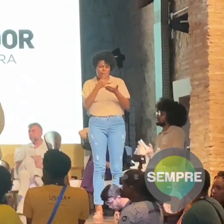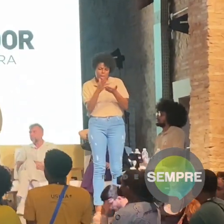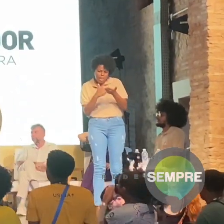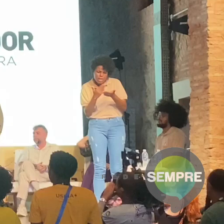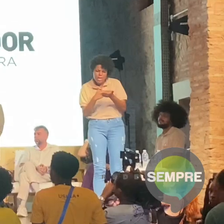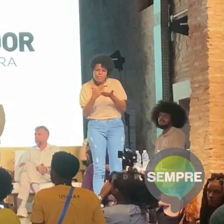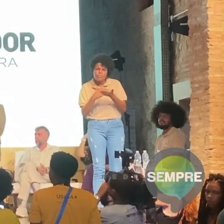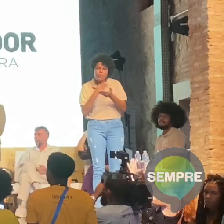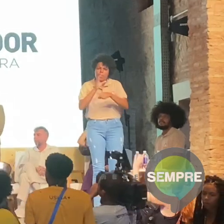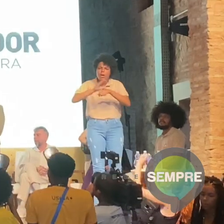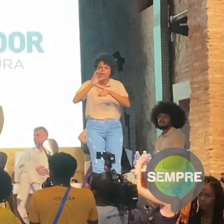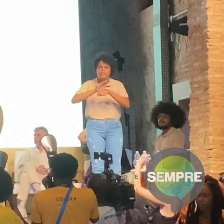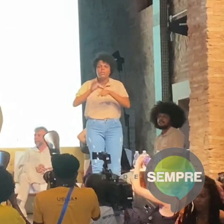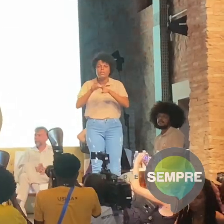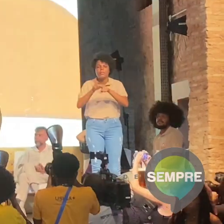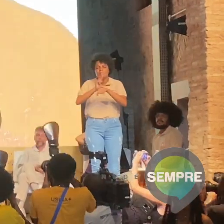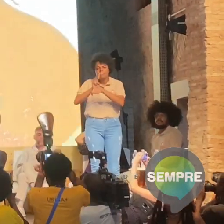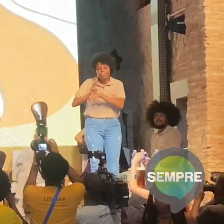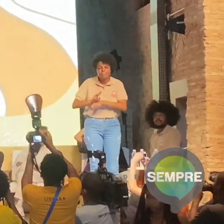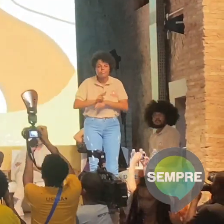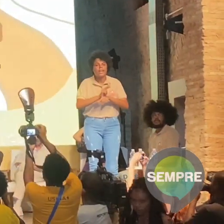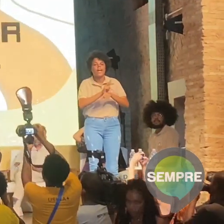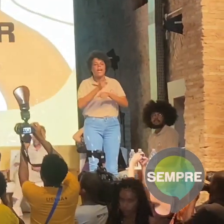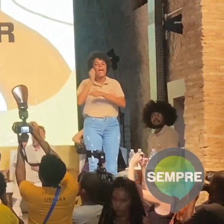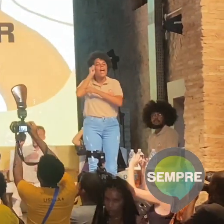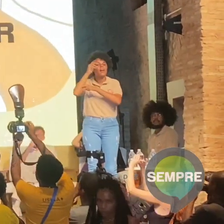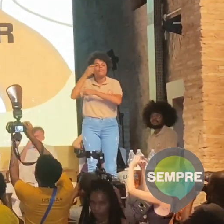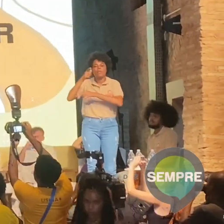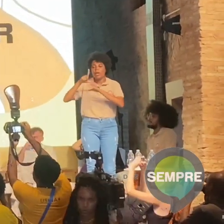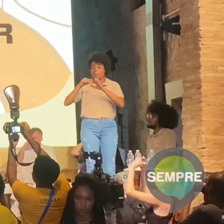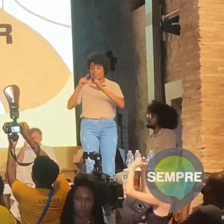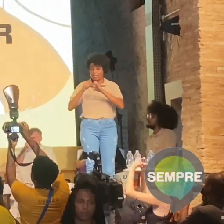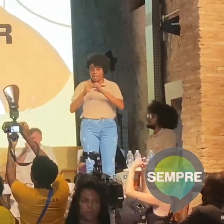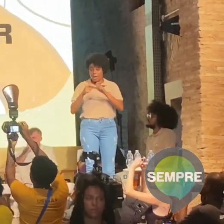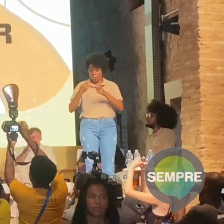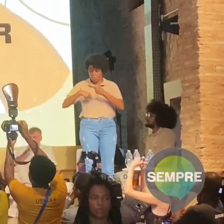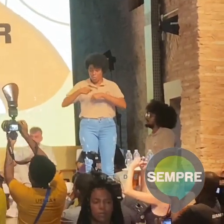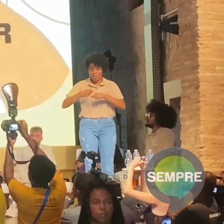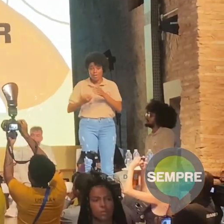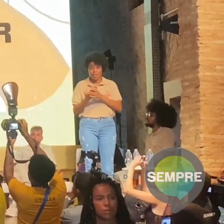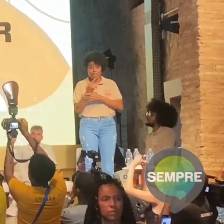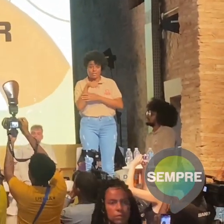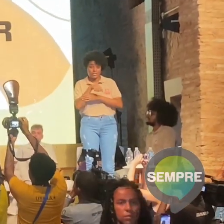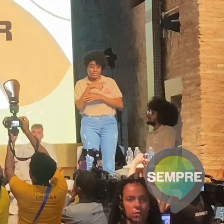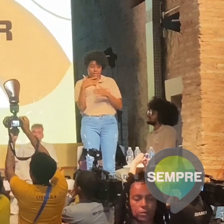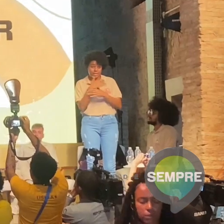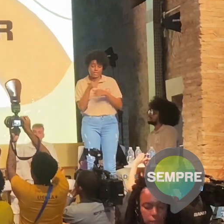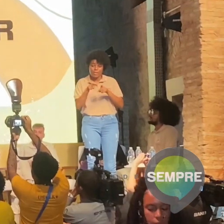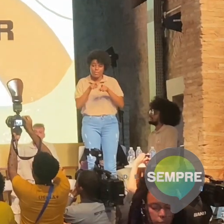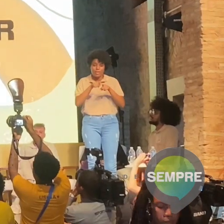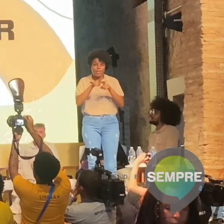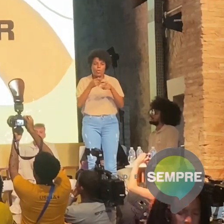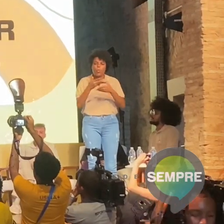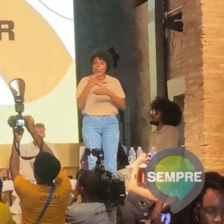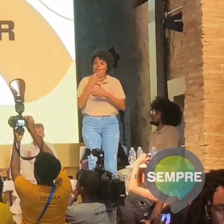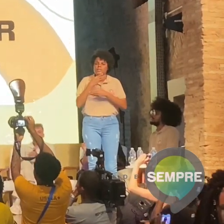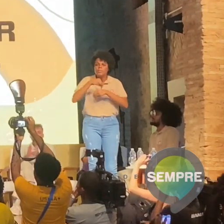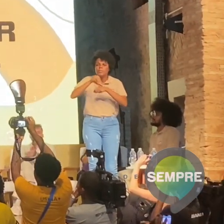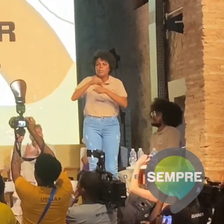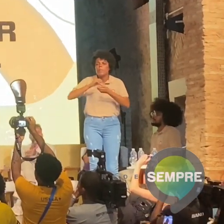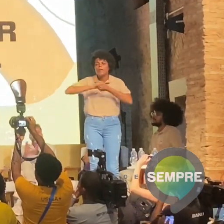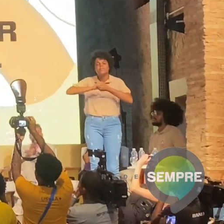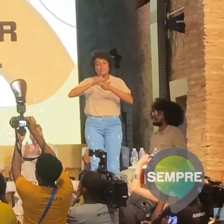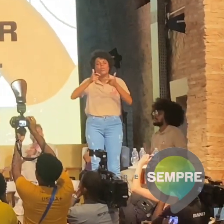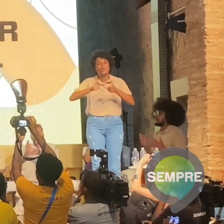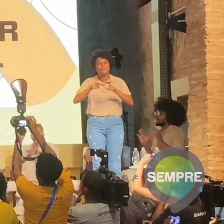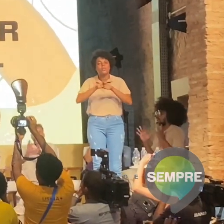e mentoria para afroempreendedores da economia criativa da cidade, além de intercâmbio de conhecimento entre parceiros